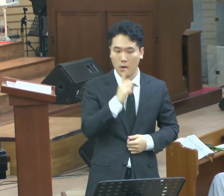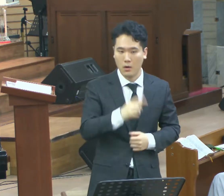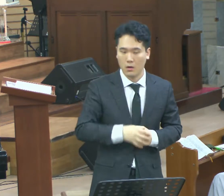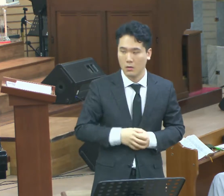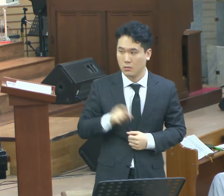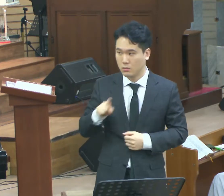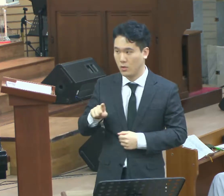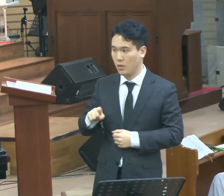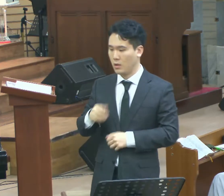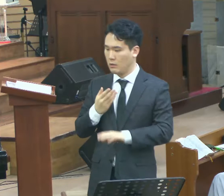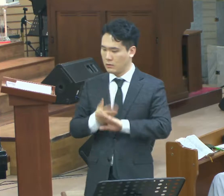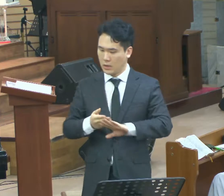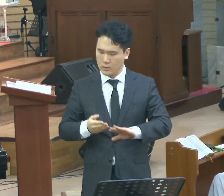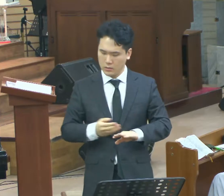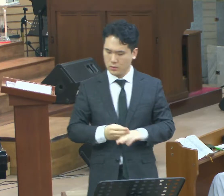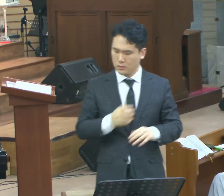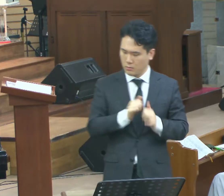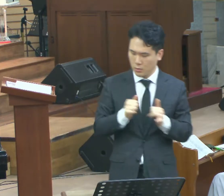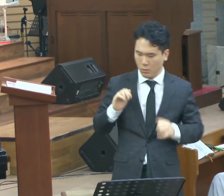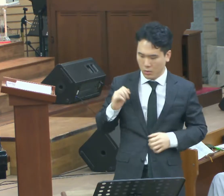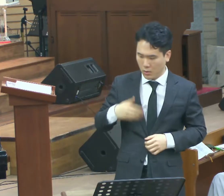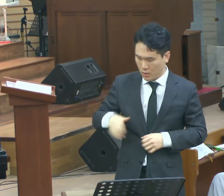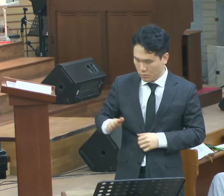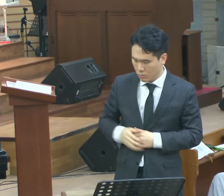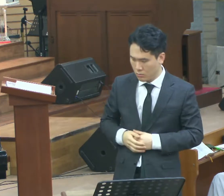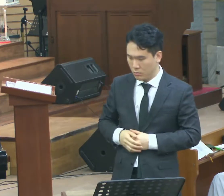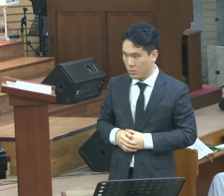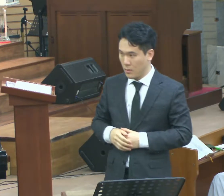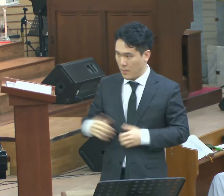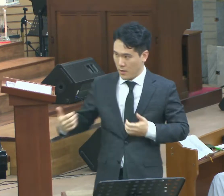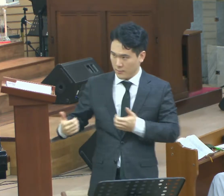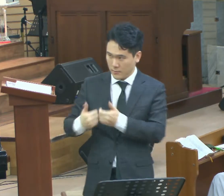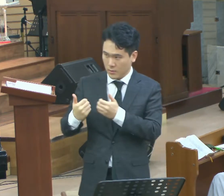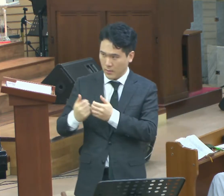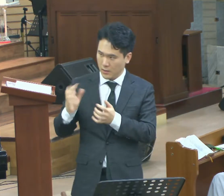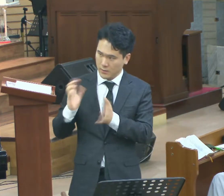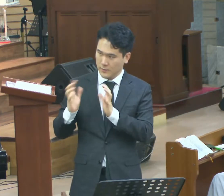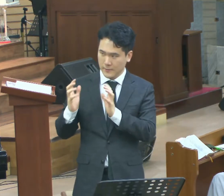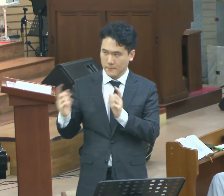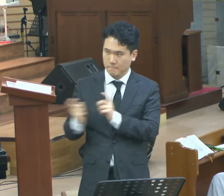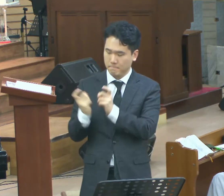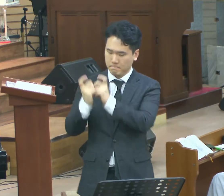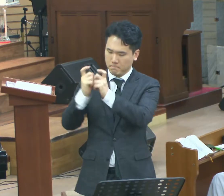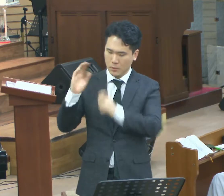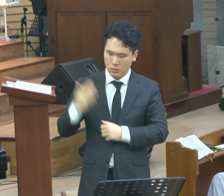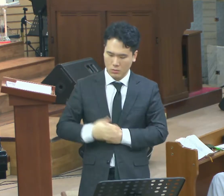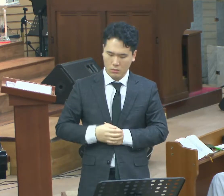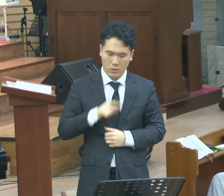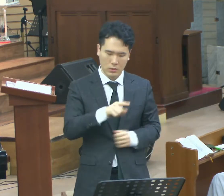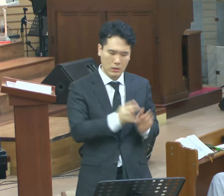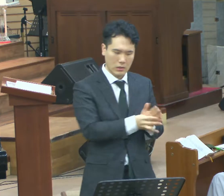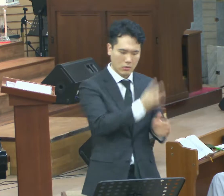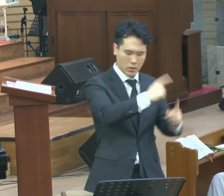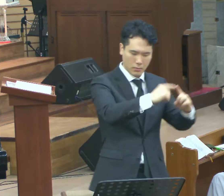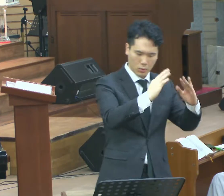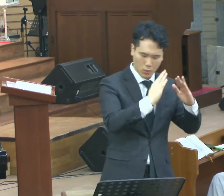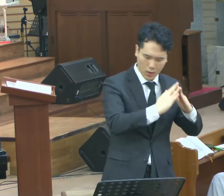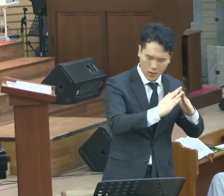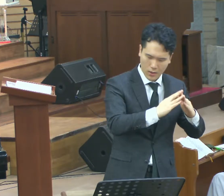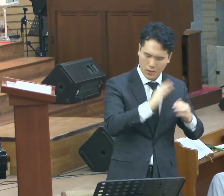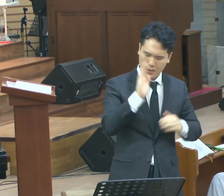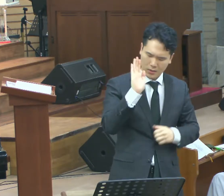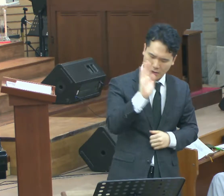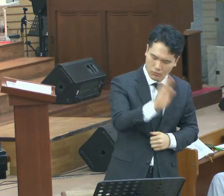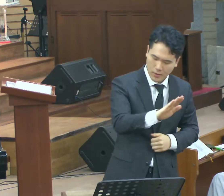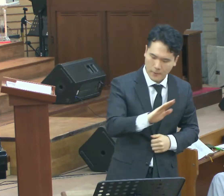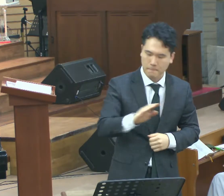물어보고 합의를 해보자 해서 문의를 한 결과 예루살렘 교회가 뒤늦게 할례를 가지고 이방인들을 괴롭히지